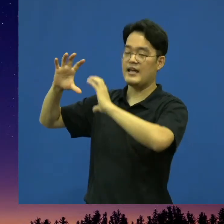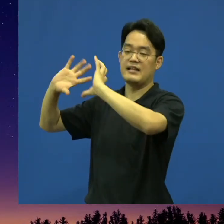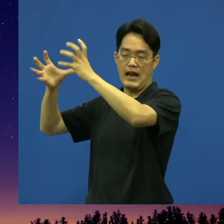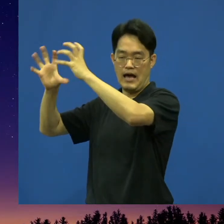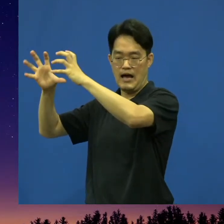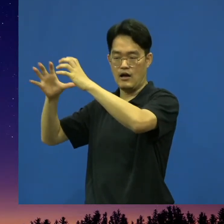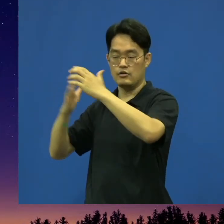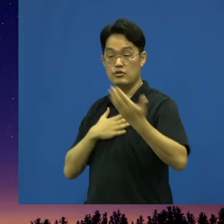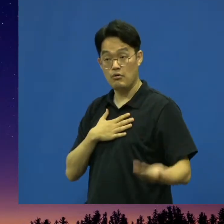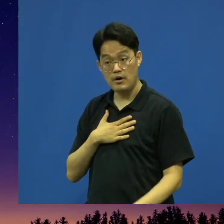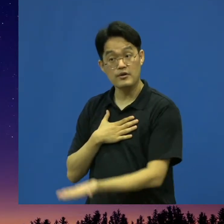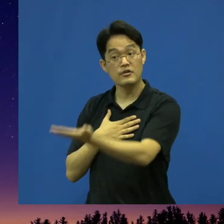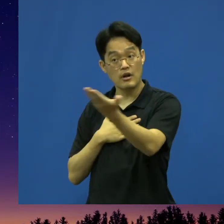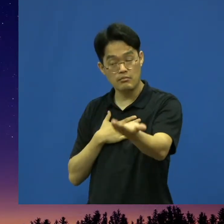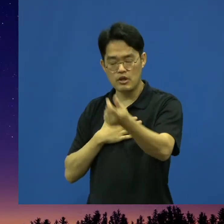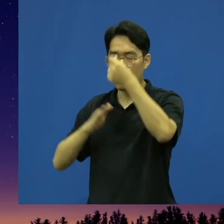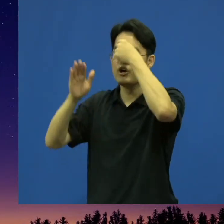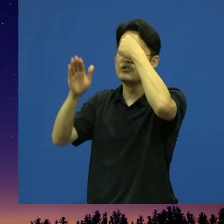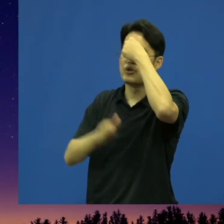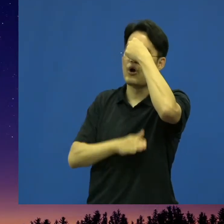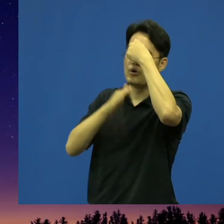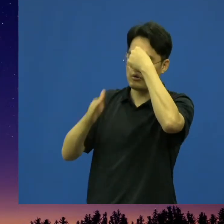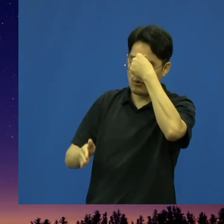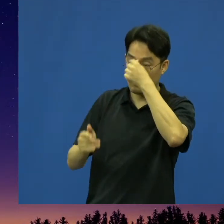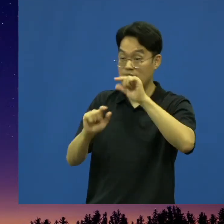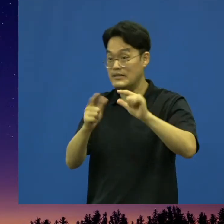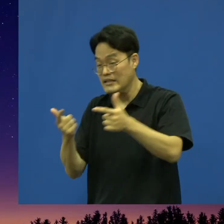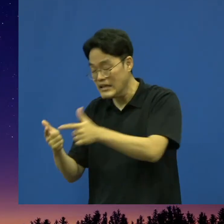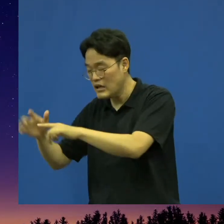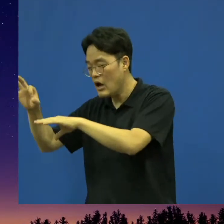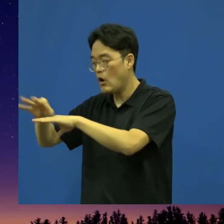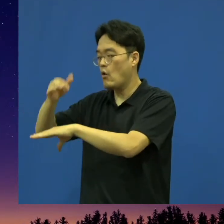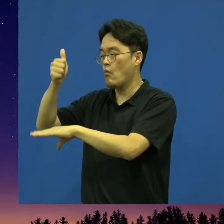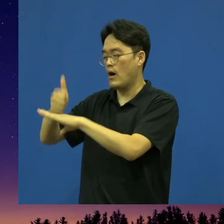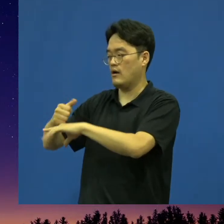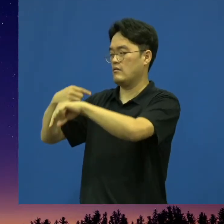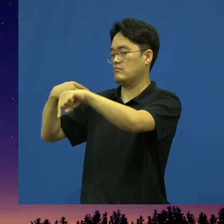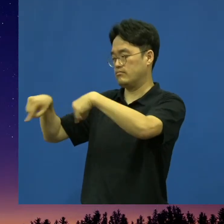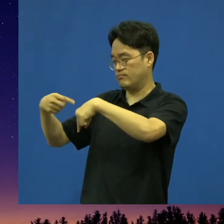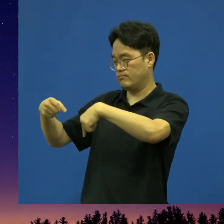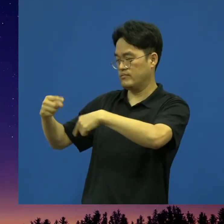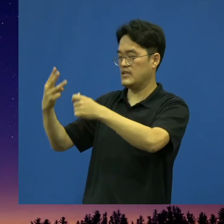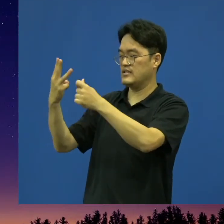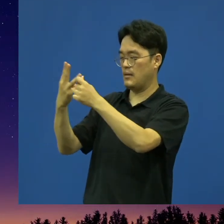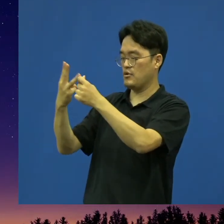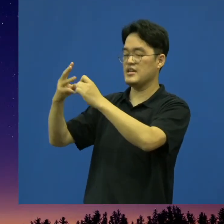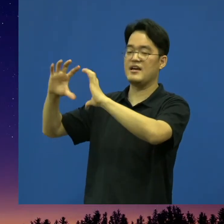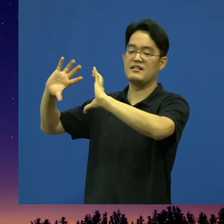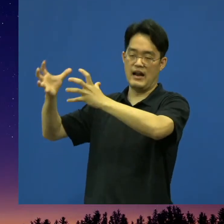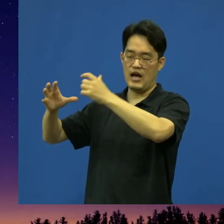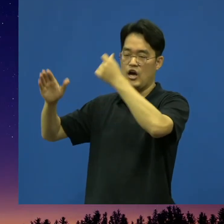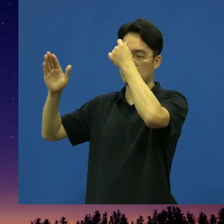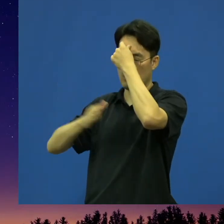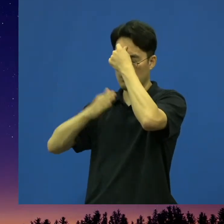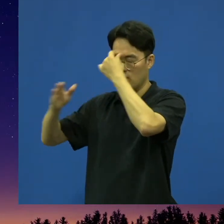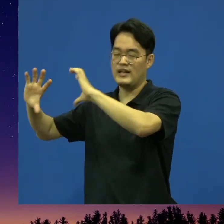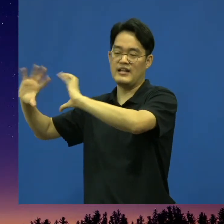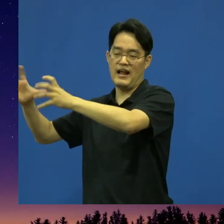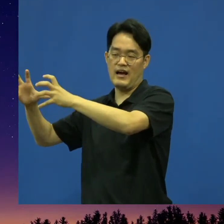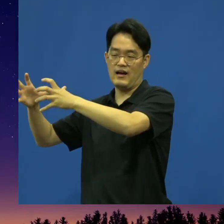저의 성도들이 왕노릇하는 세 번째 나라, 그죠? 성도들의 나라